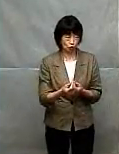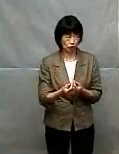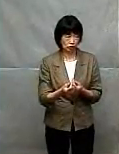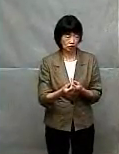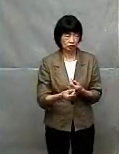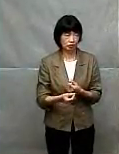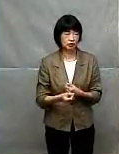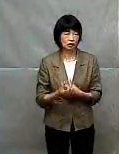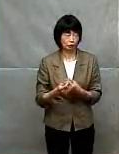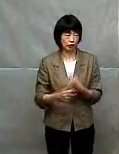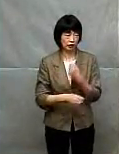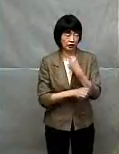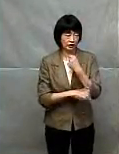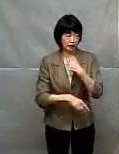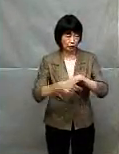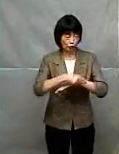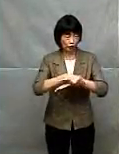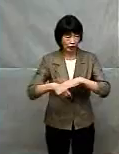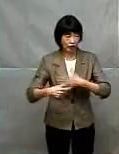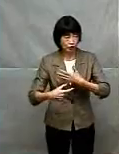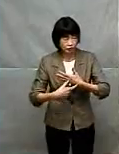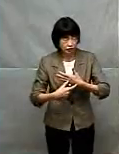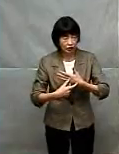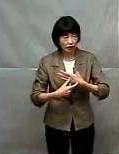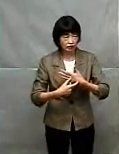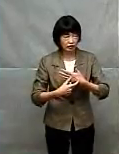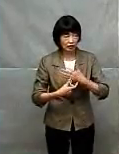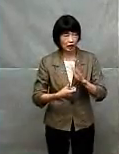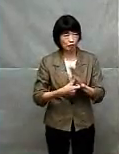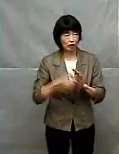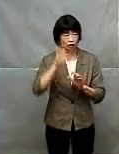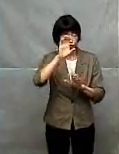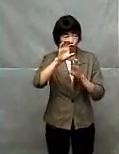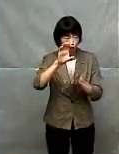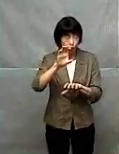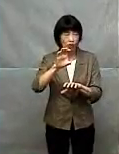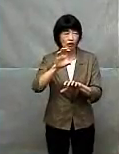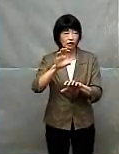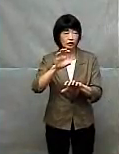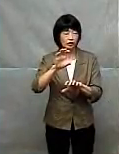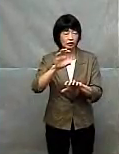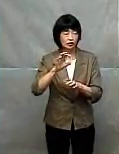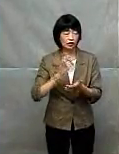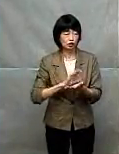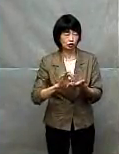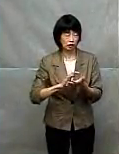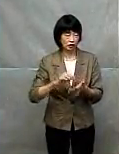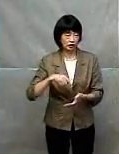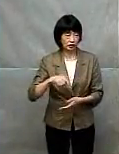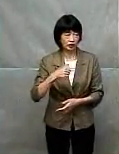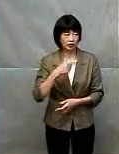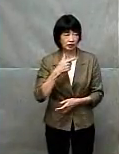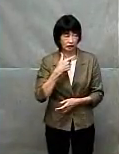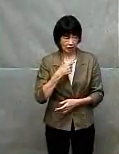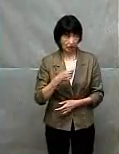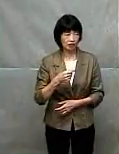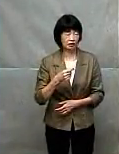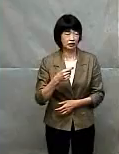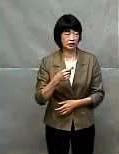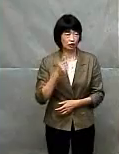基本計画に位置づけられた順番というようなことでこのようになっているかと思いますので